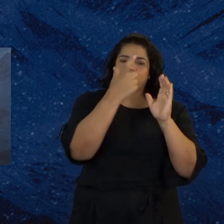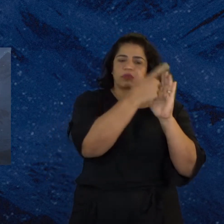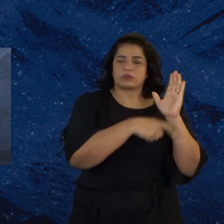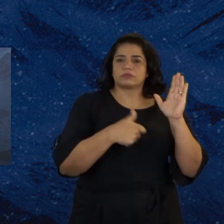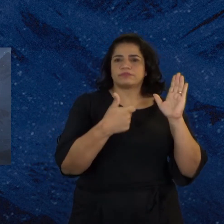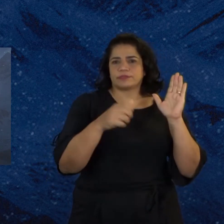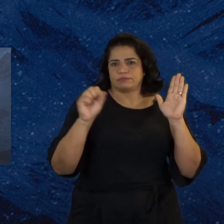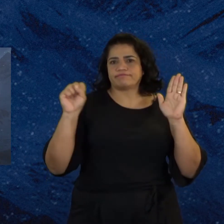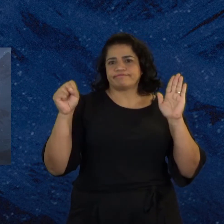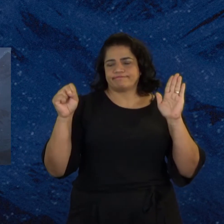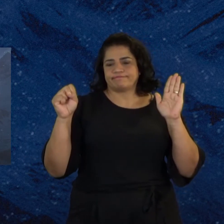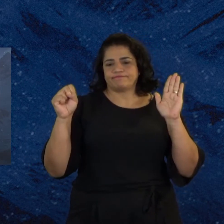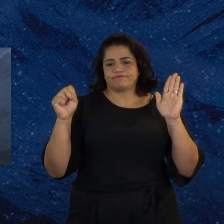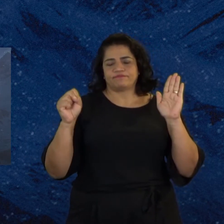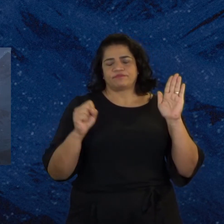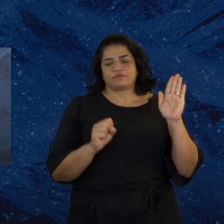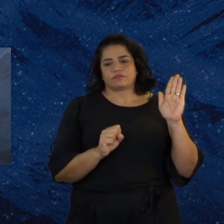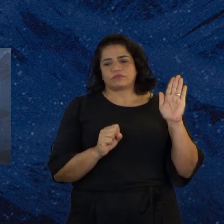Lucas